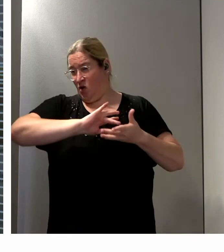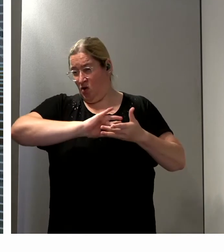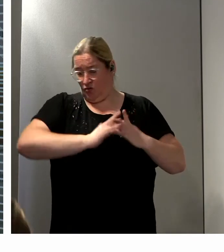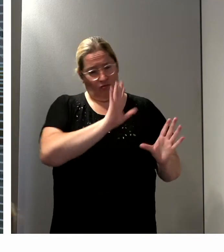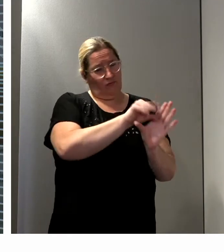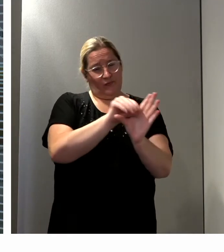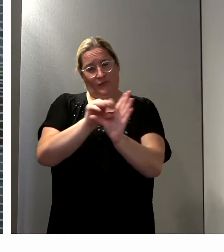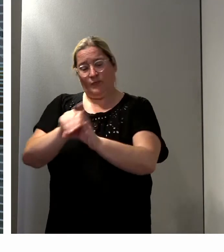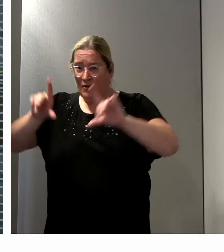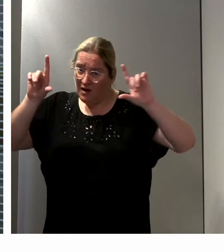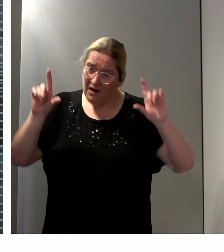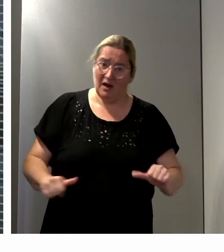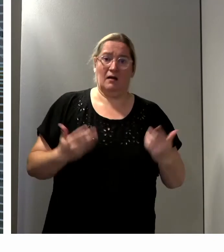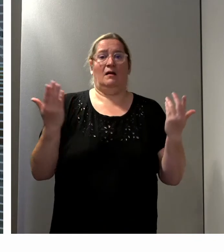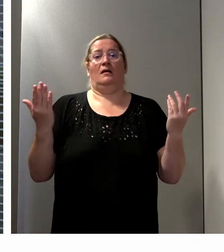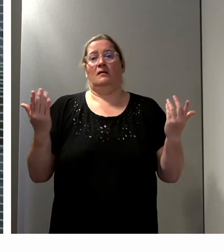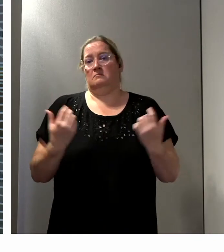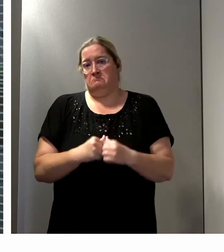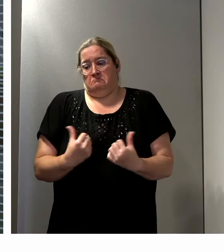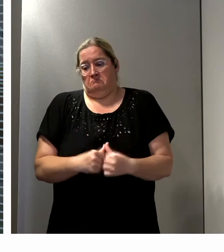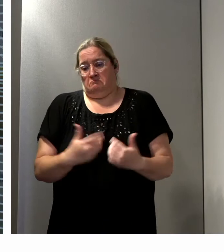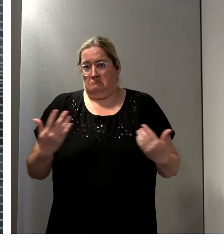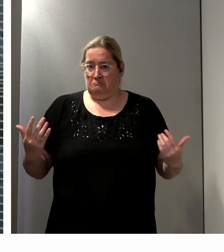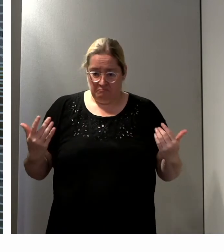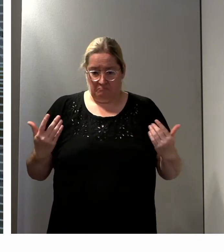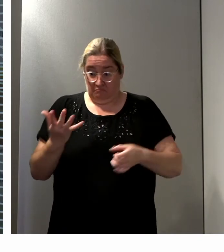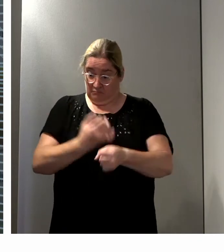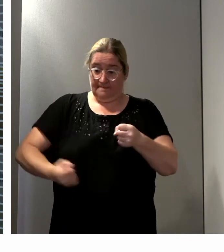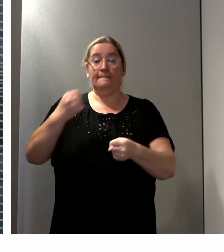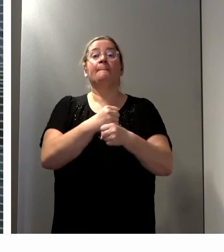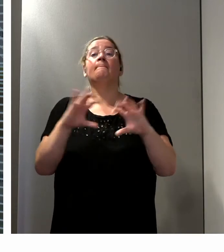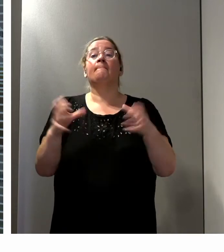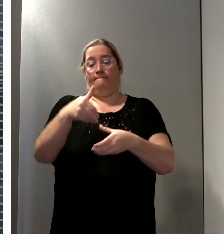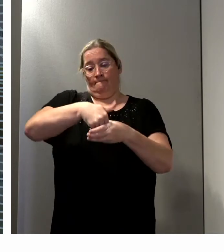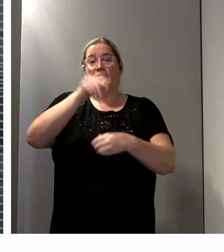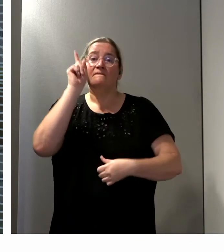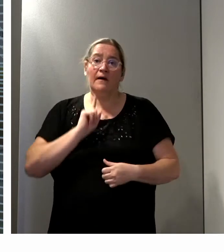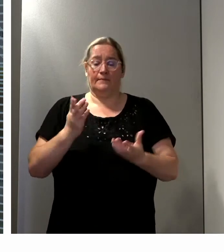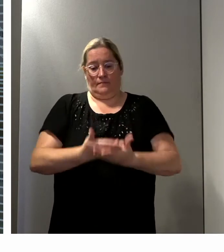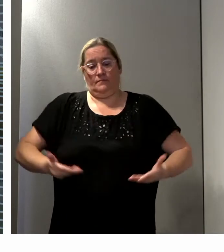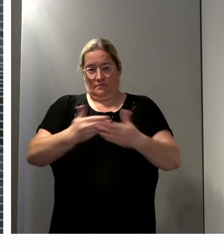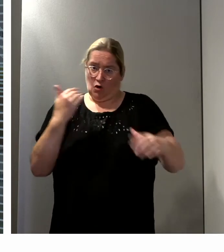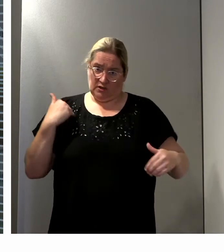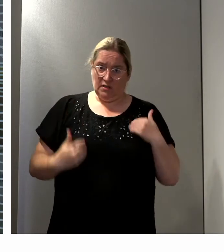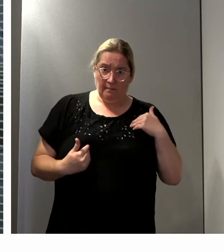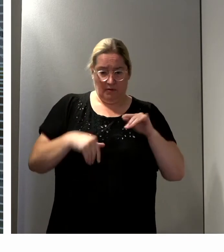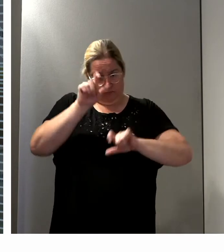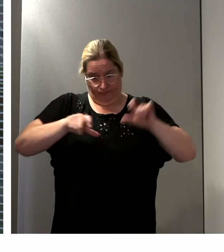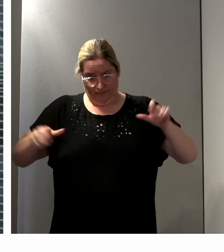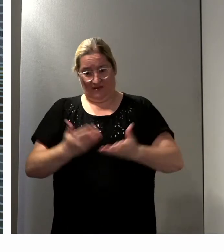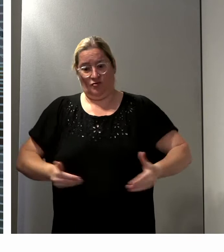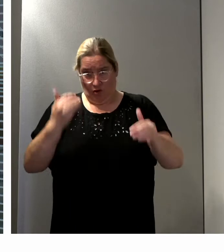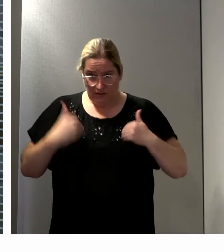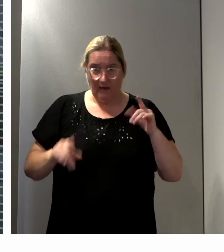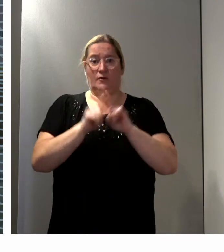fait, de cette réflexion interministérielle. Et on a eu, en fait, à constituer un groupe avec des femmes en situation de handicap, des personnes en situation de handicap,